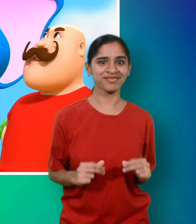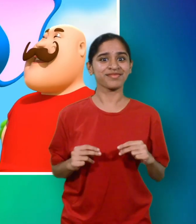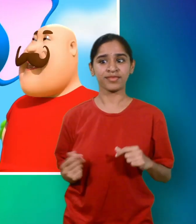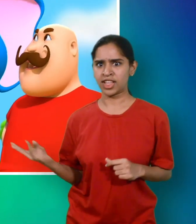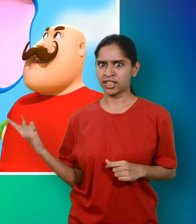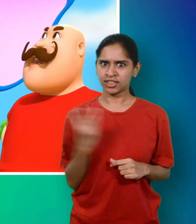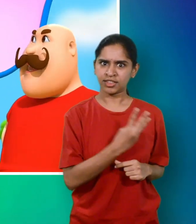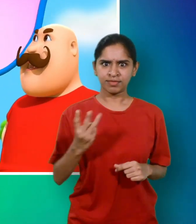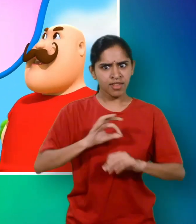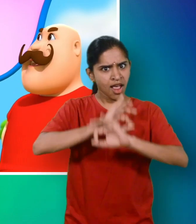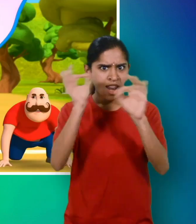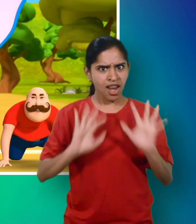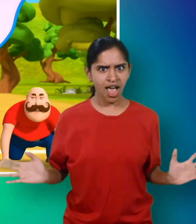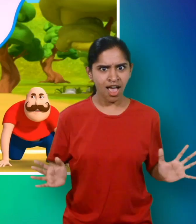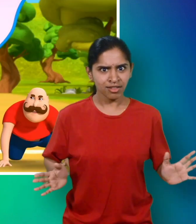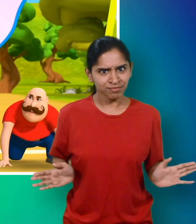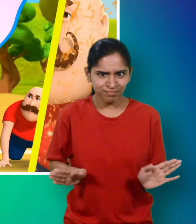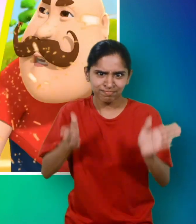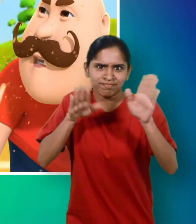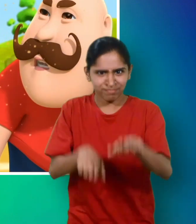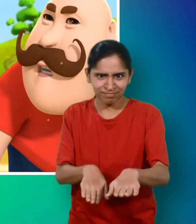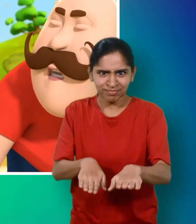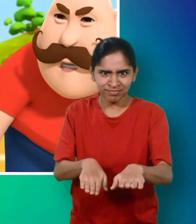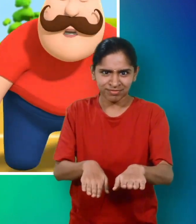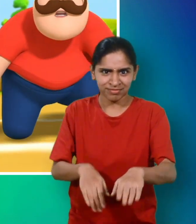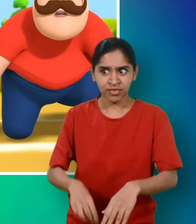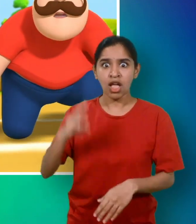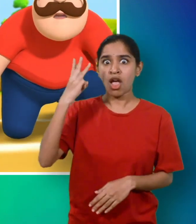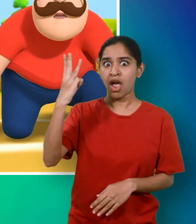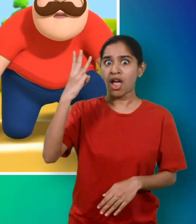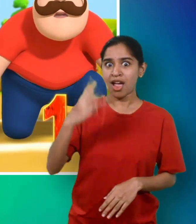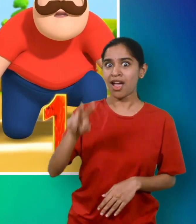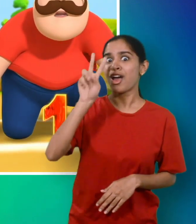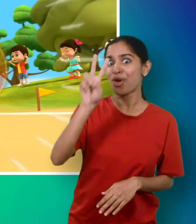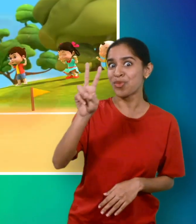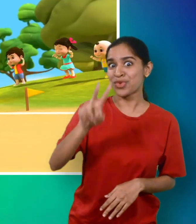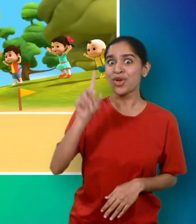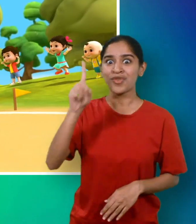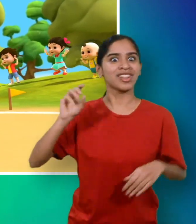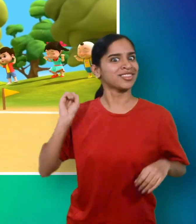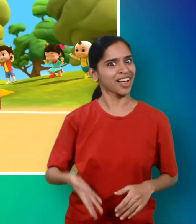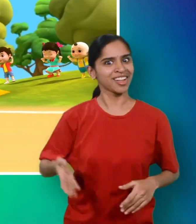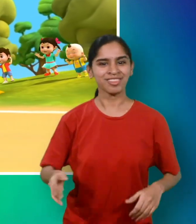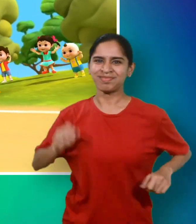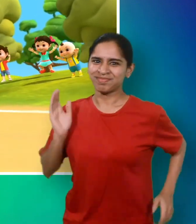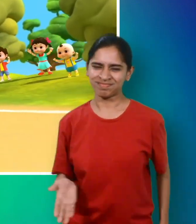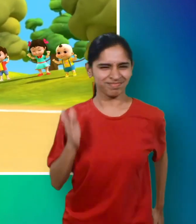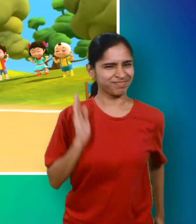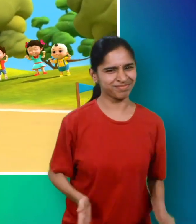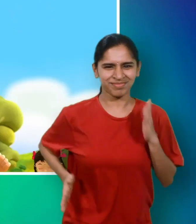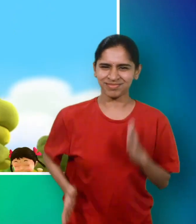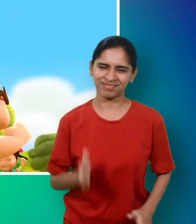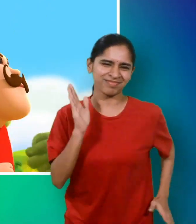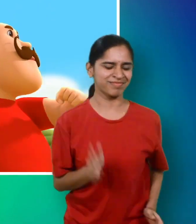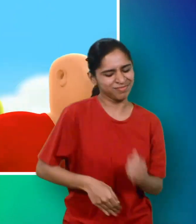पलेगा पीनो मिलकर संग में भागे हाथी